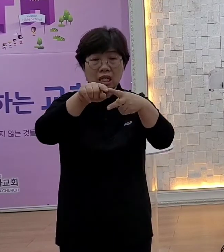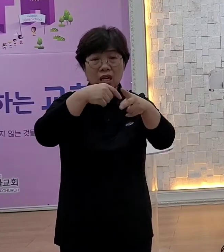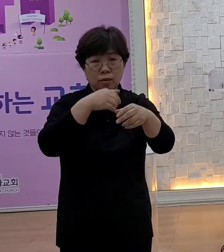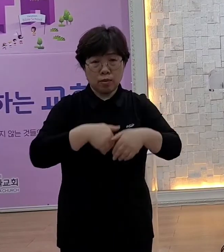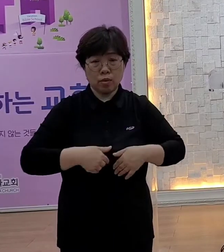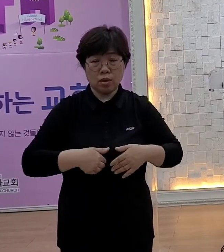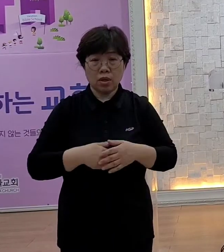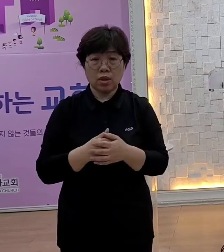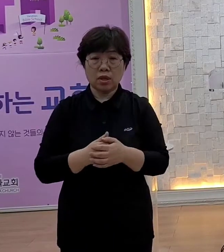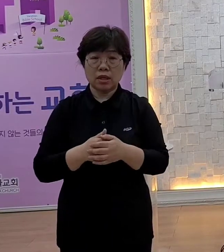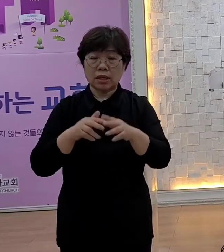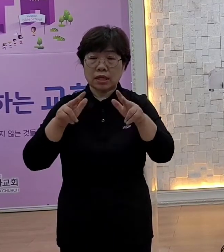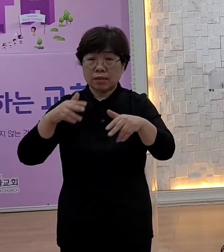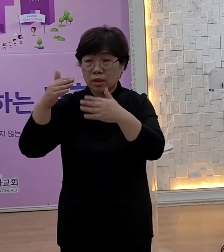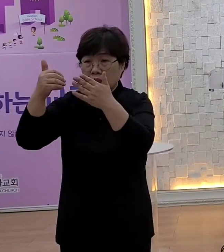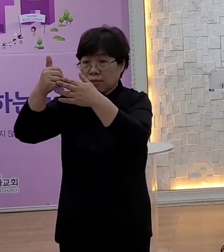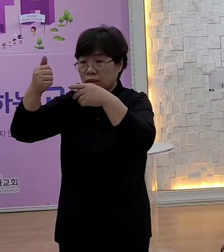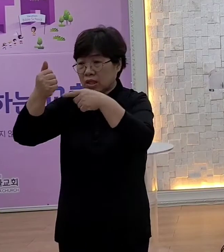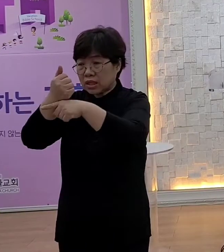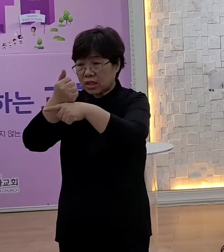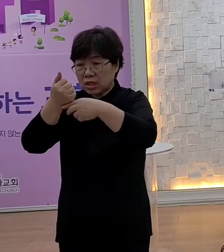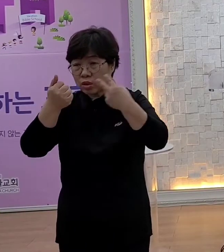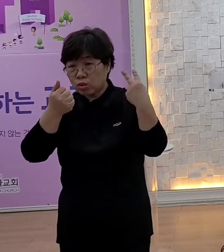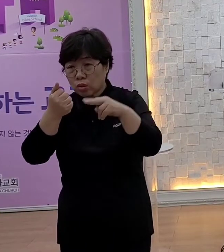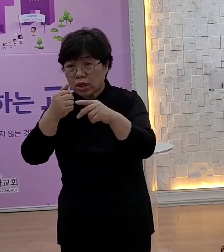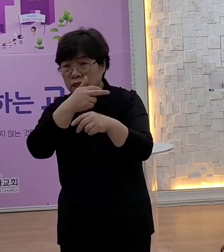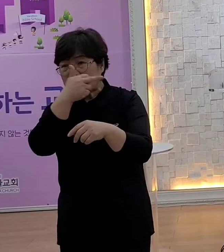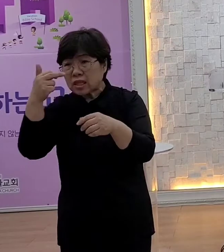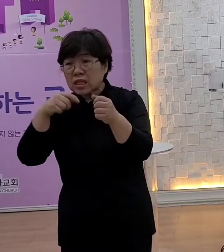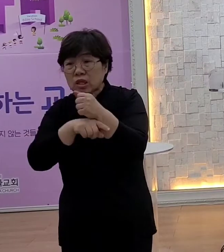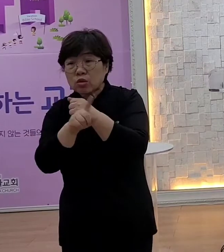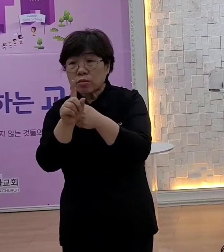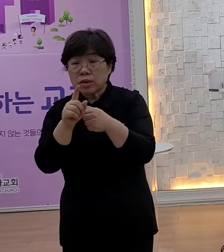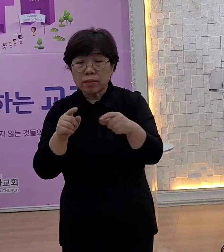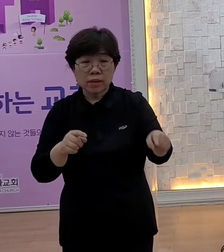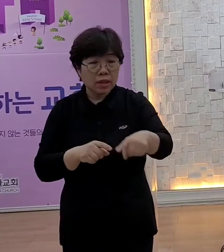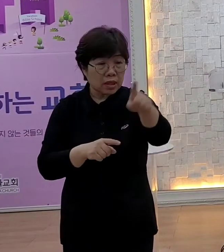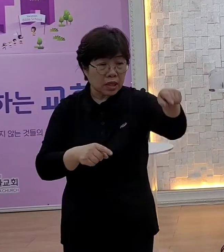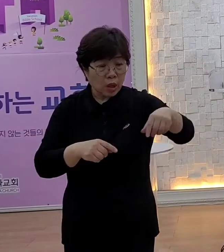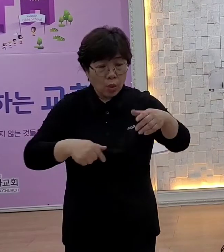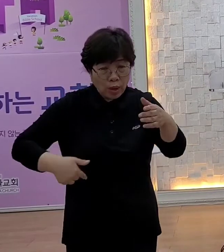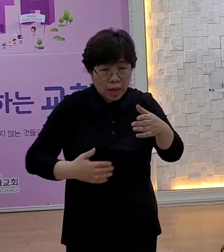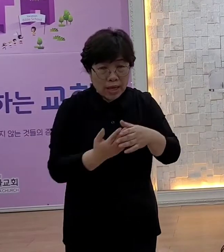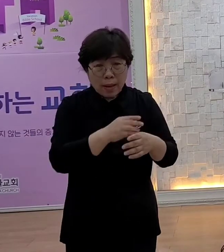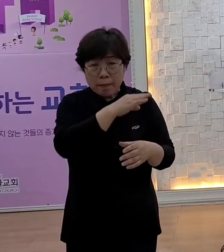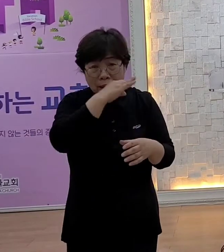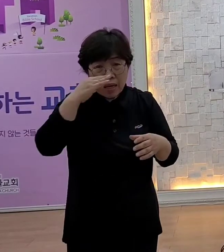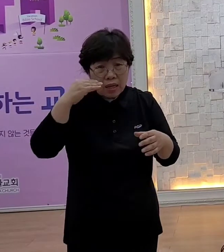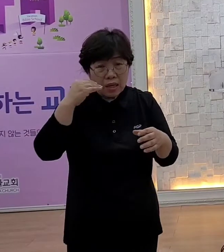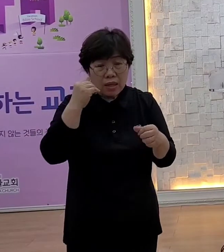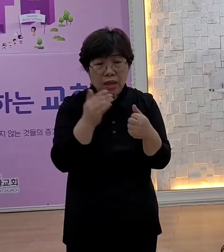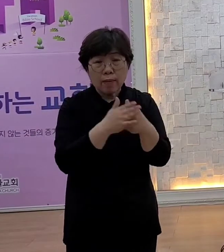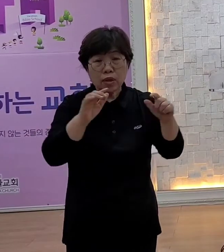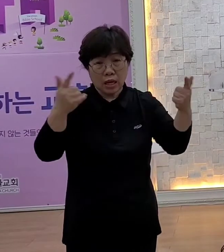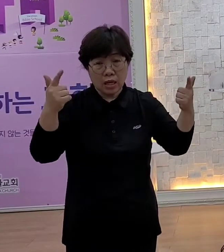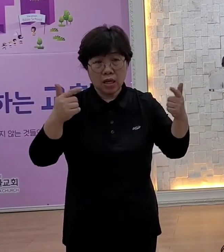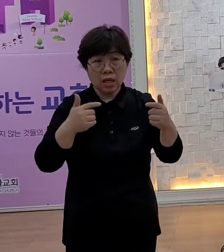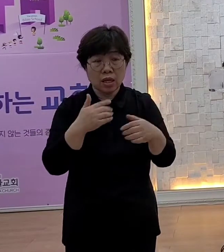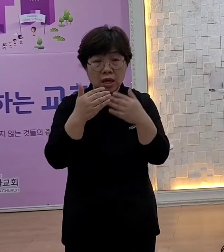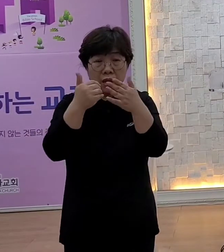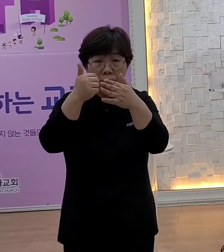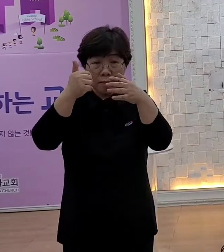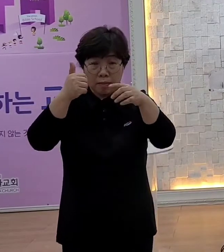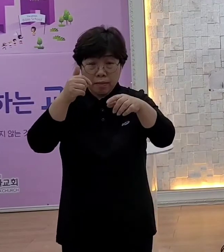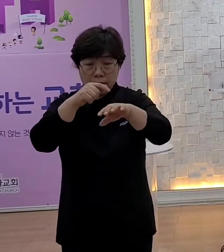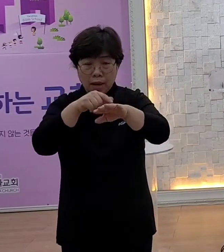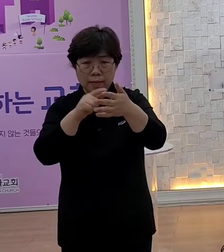하나님께서 뜻을 돌이키신 가장 큰 이유가 뭐예요? 그들이 회개를 똑바로 했어가 아니에요. 하나님 마음에